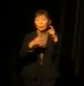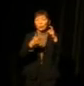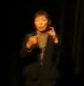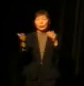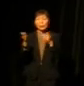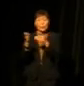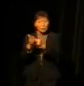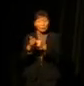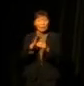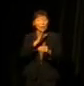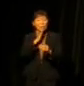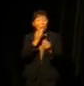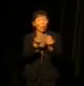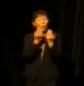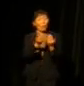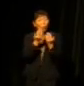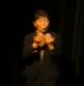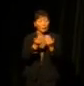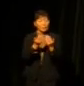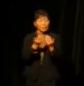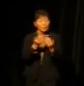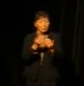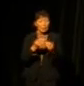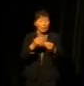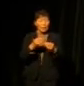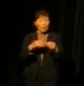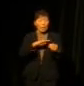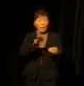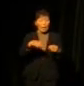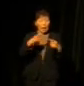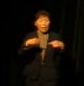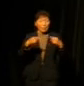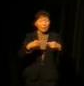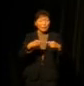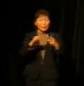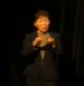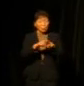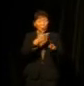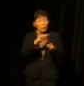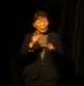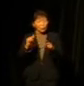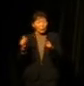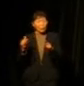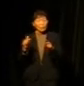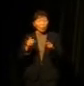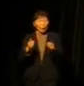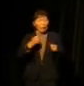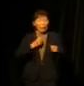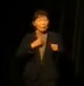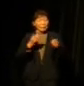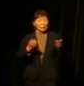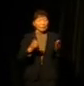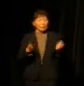に鹿島小学校、原町一小、原町三小、小高小学校、あとは体育館には原町